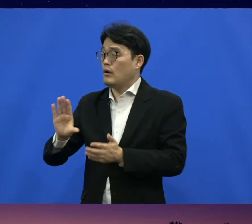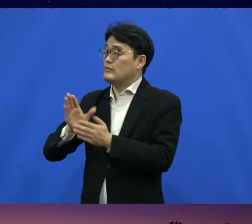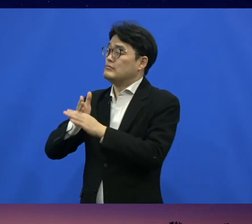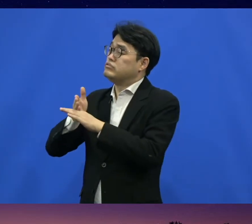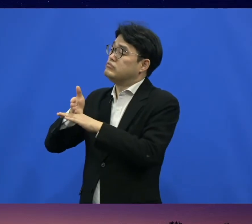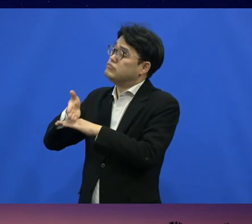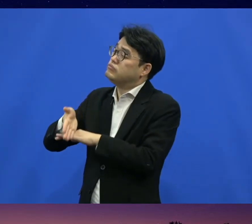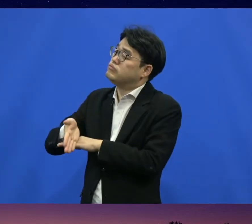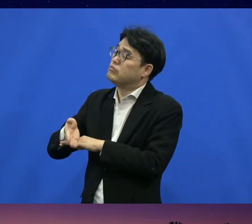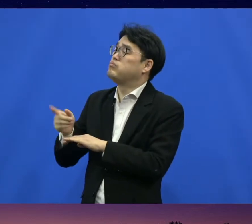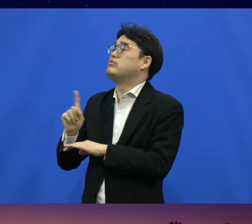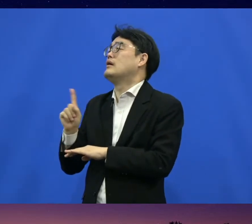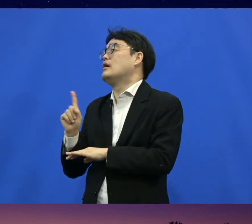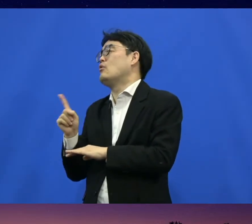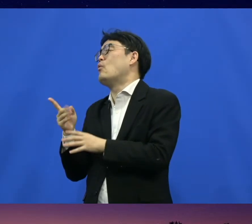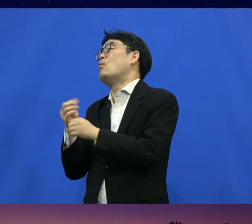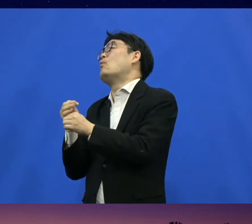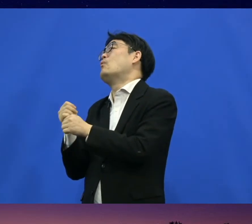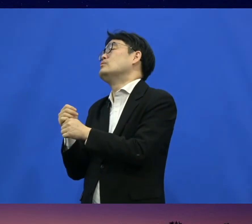느려집니다.